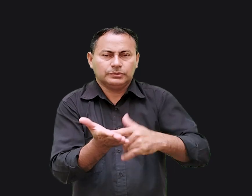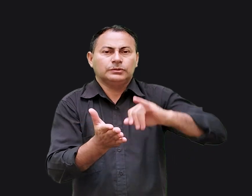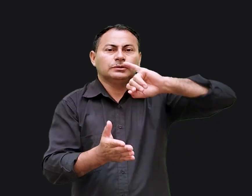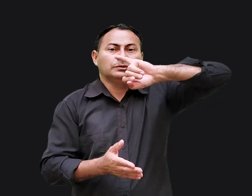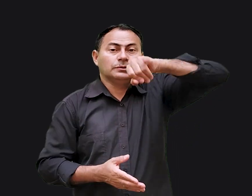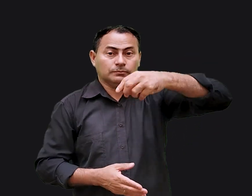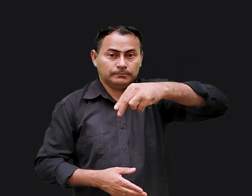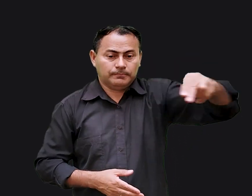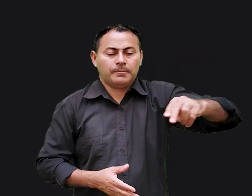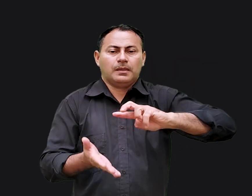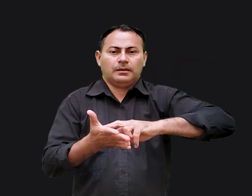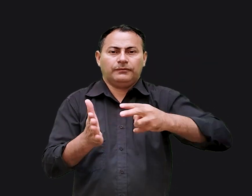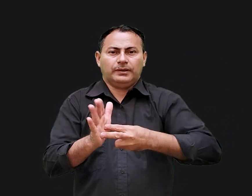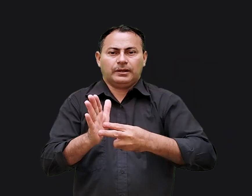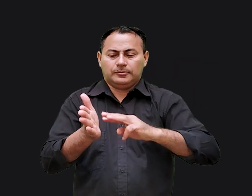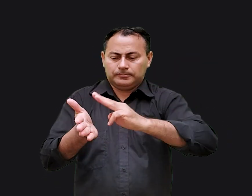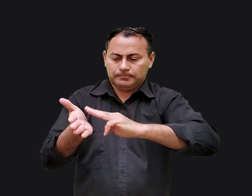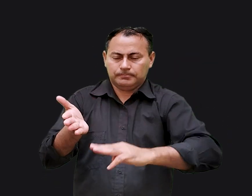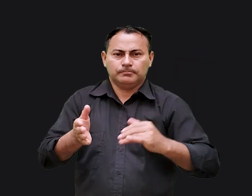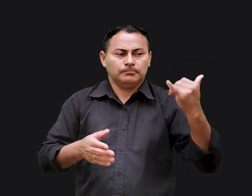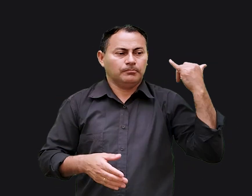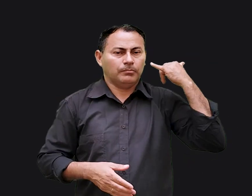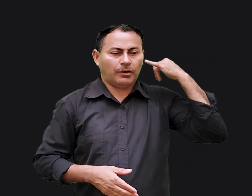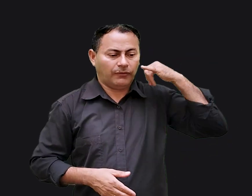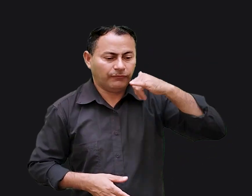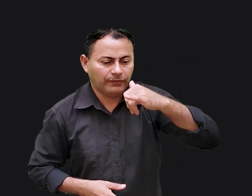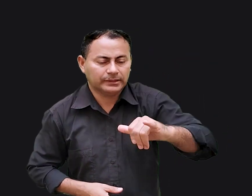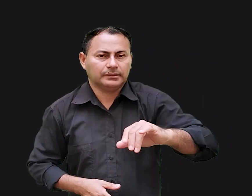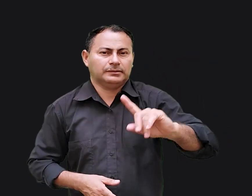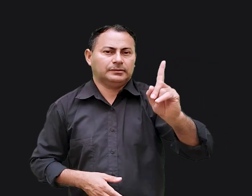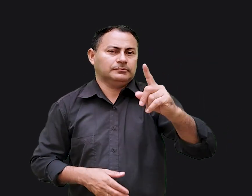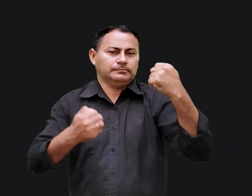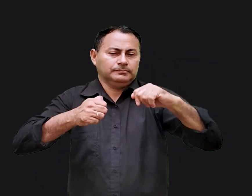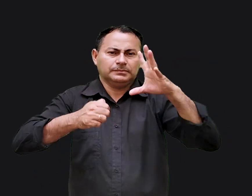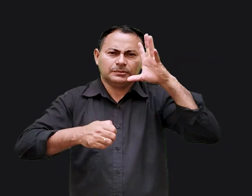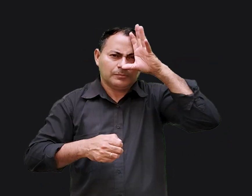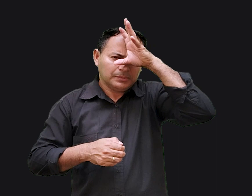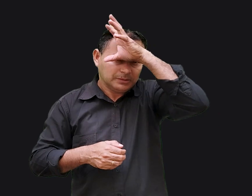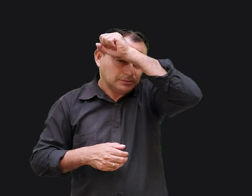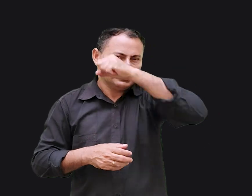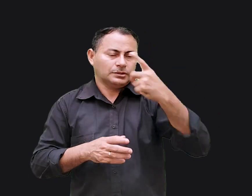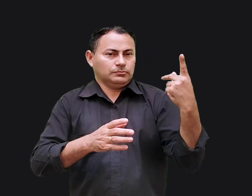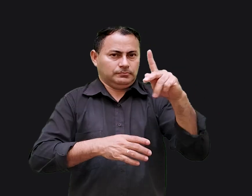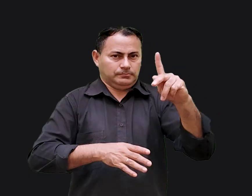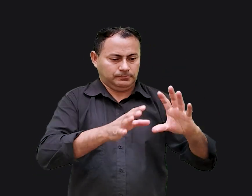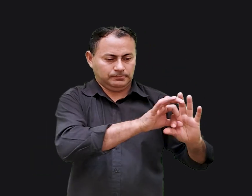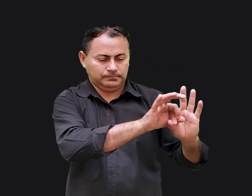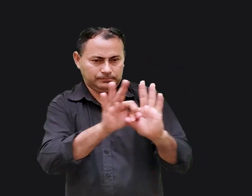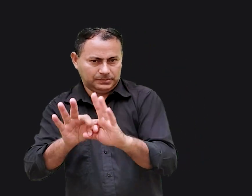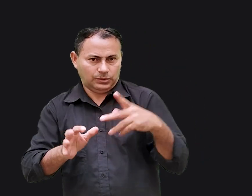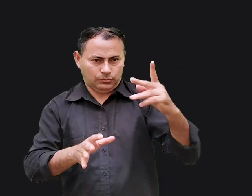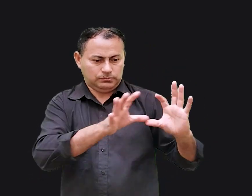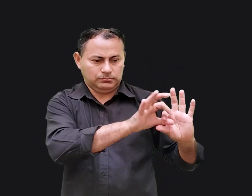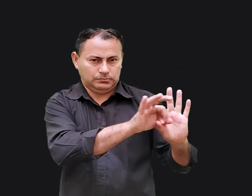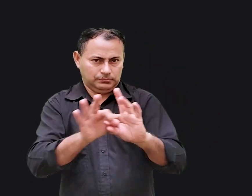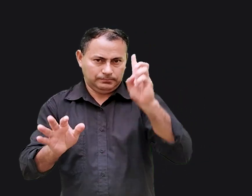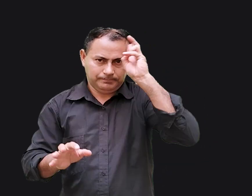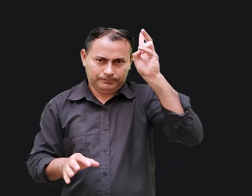Jonas, quer dizer que a mensagem desse profeta não precisa ser compreendida em termos do seu contexto histórico.